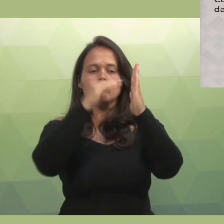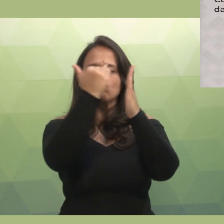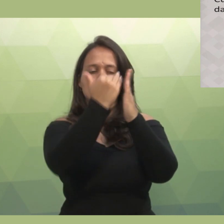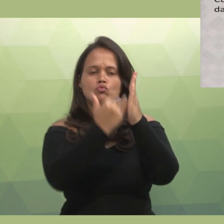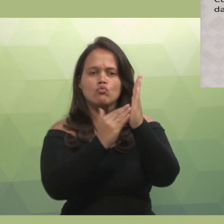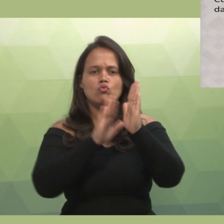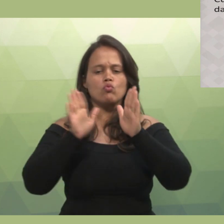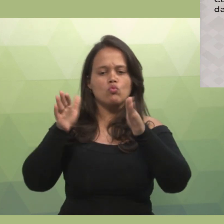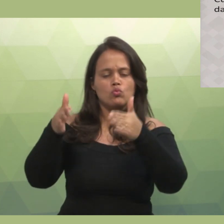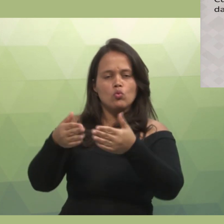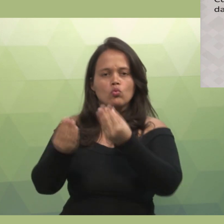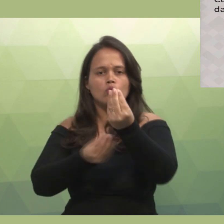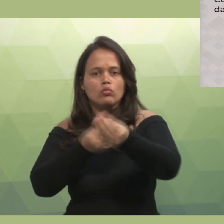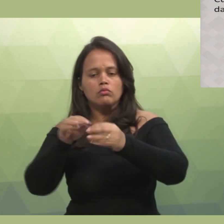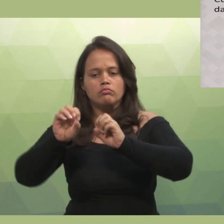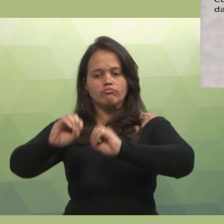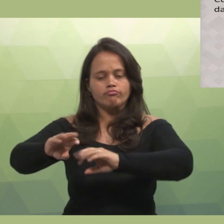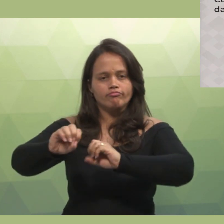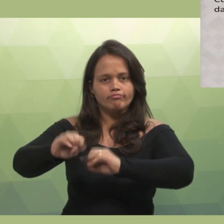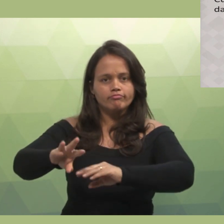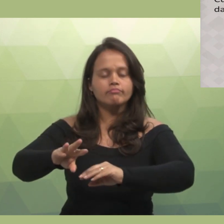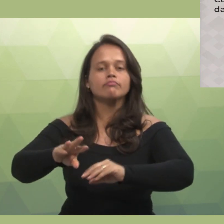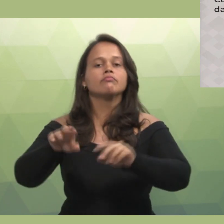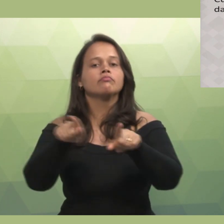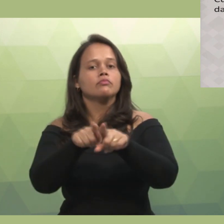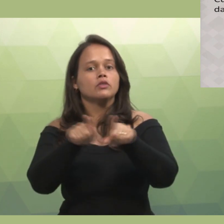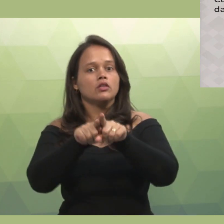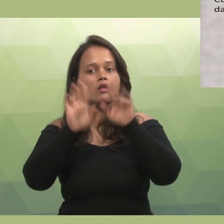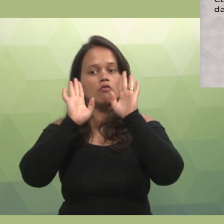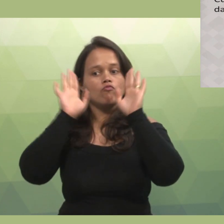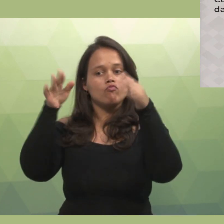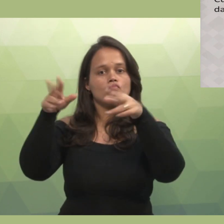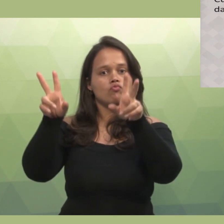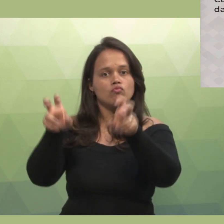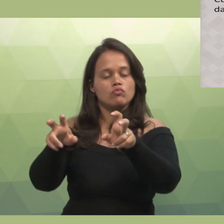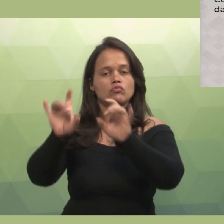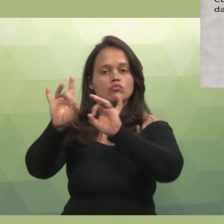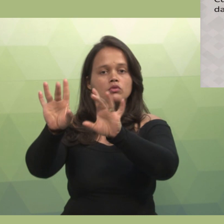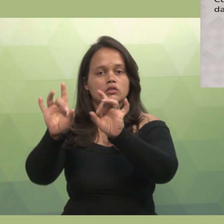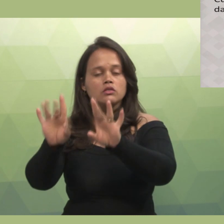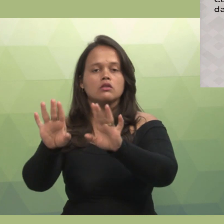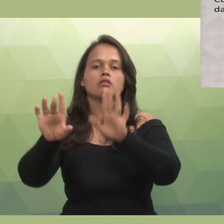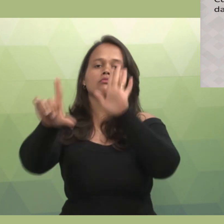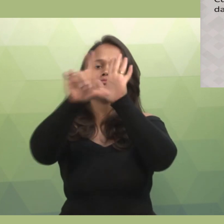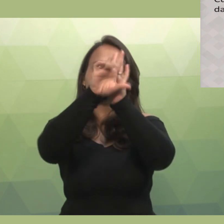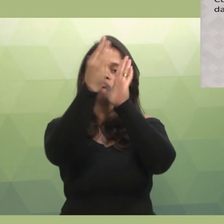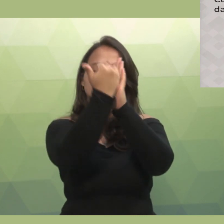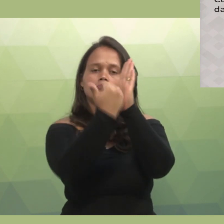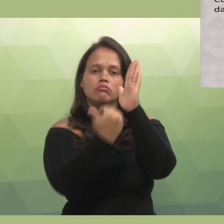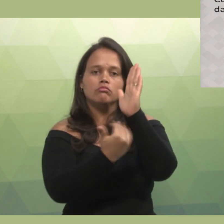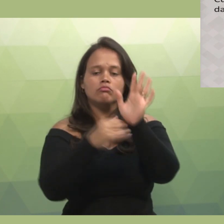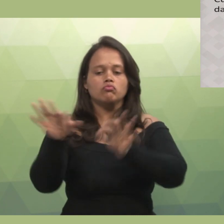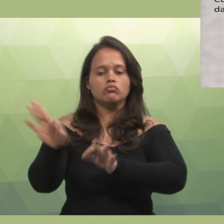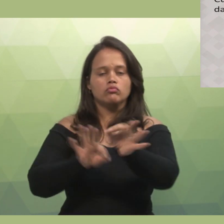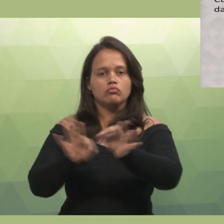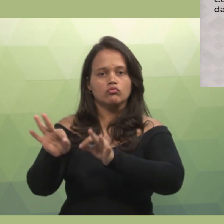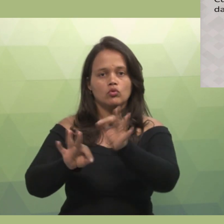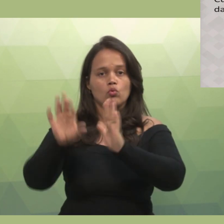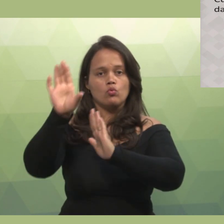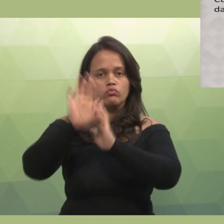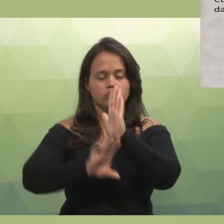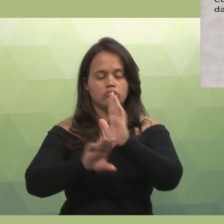intencionalidade da lei e do planejamento curricular, como principais responsáveis pela formação das